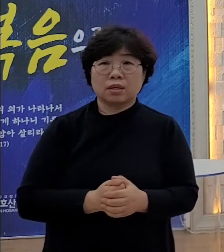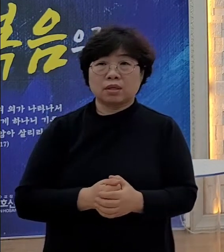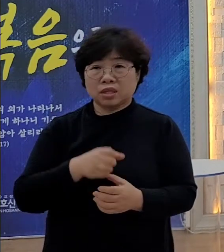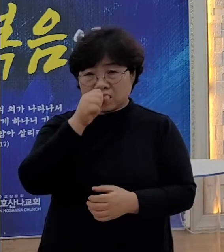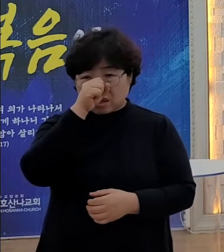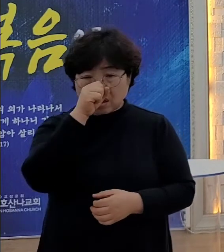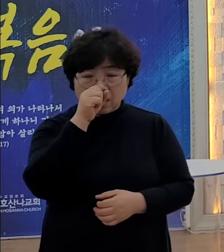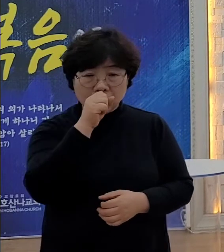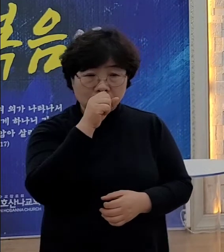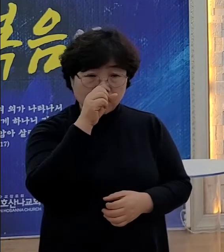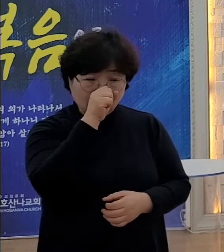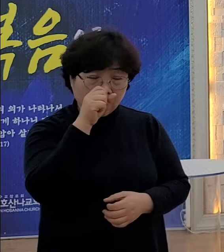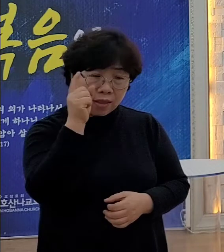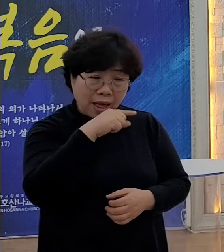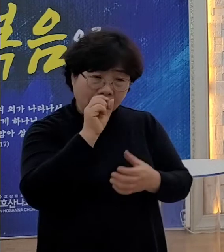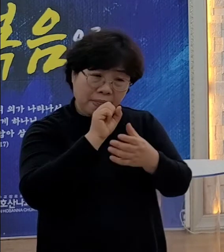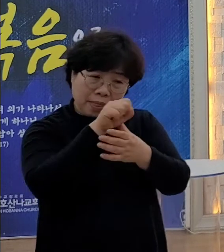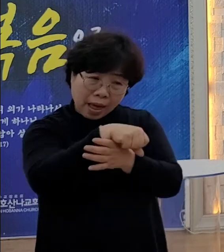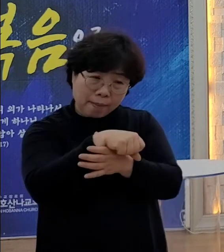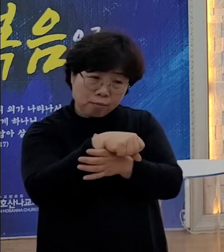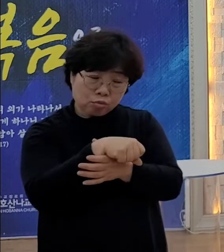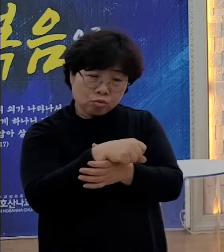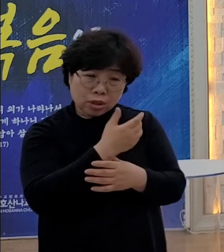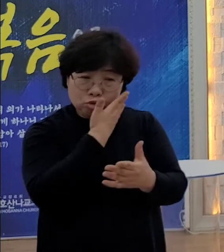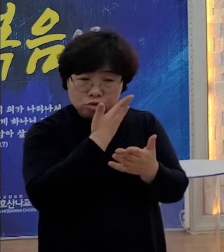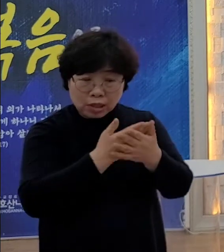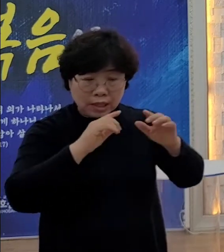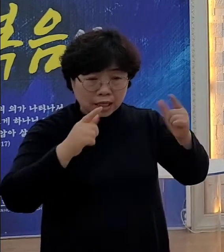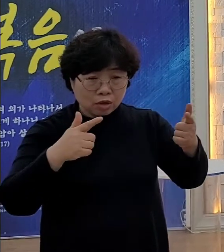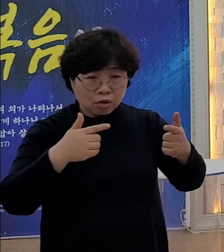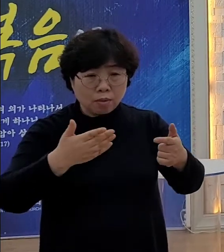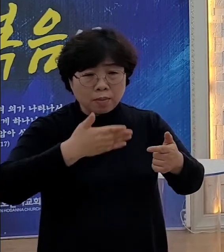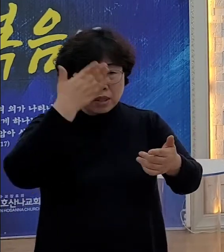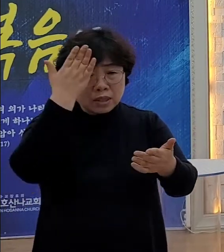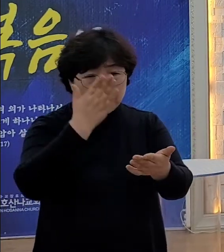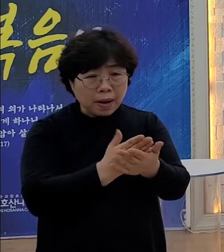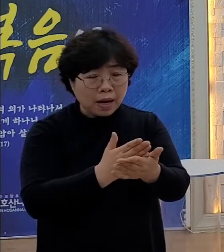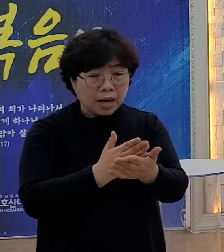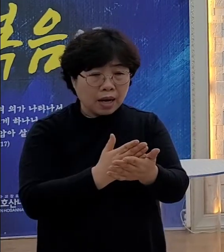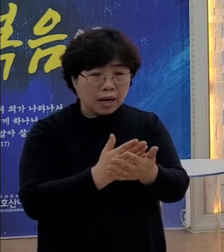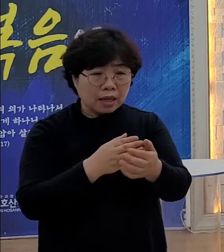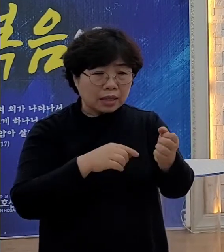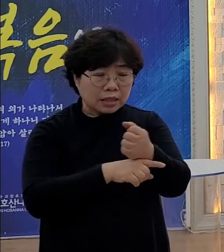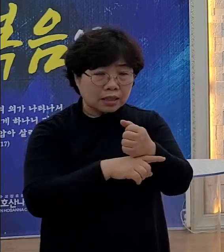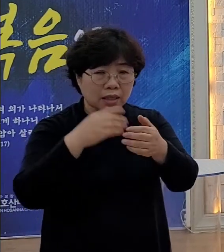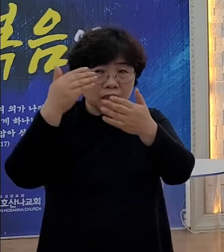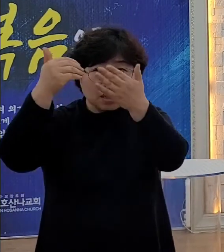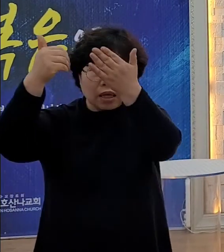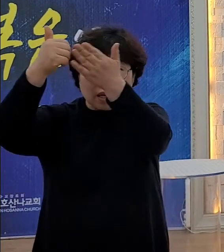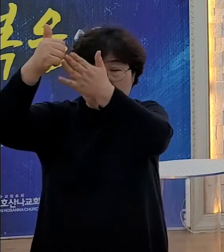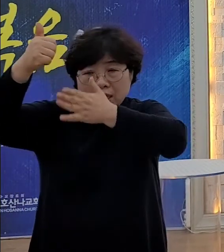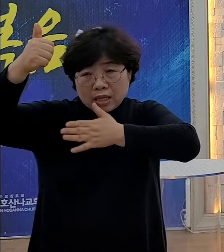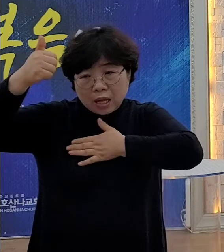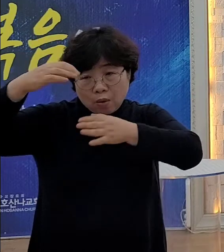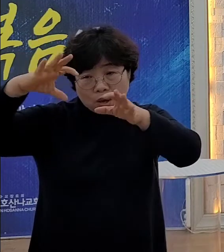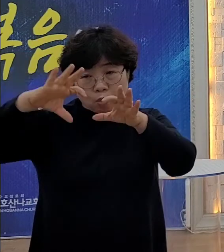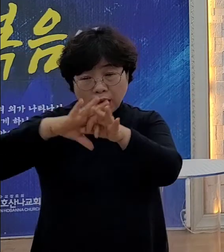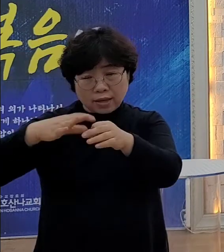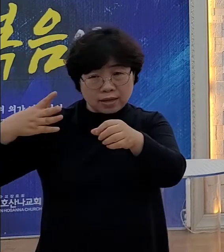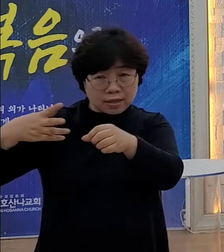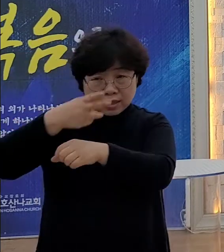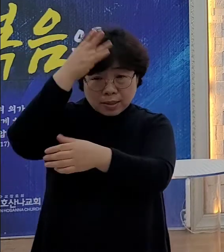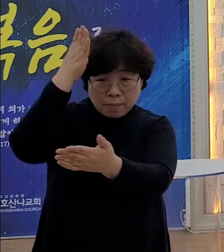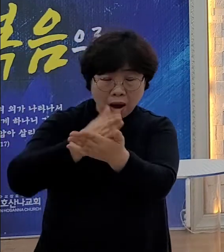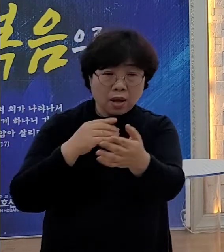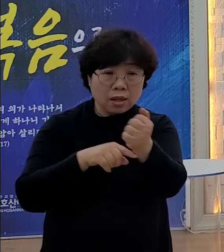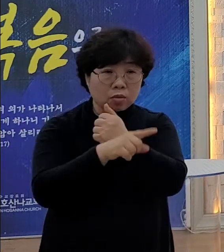문제가 아니고 뭐가 문제냐? 그걸 먹지 말라고 한 말은 하나님과의 관계를 깨지 말라는 거예요. 다른 모든